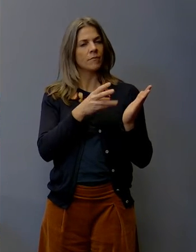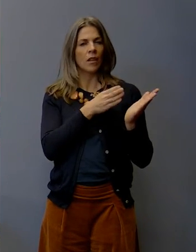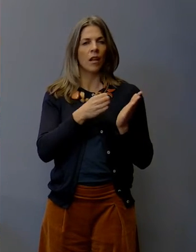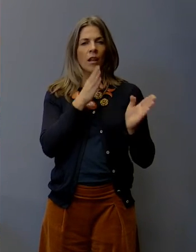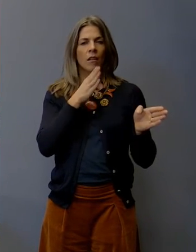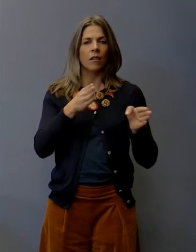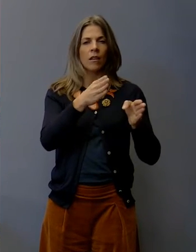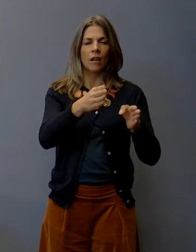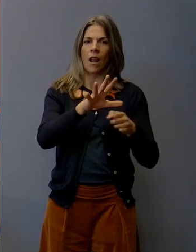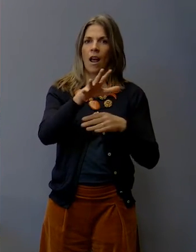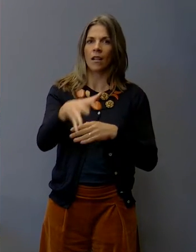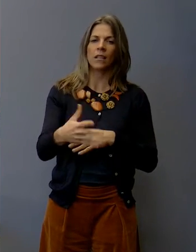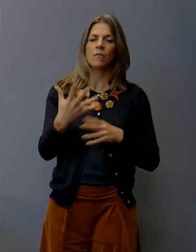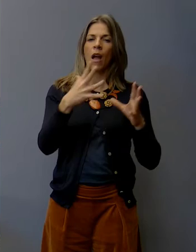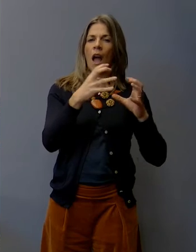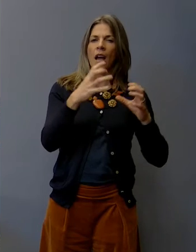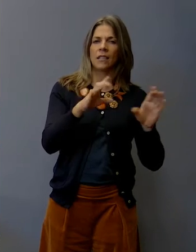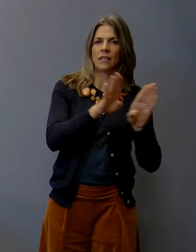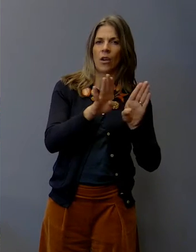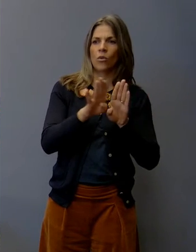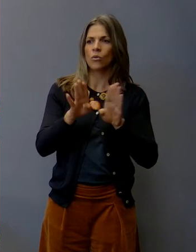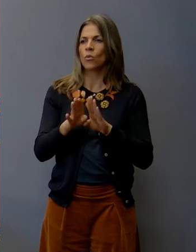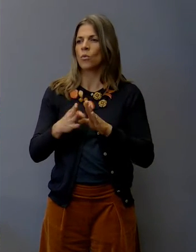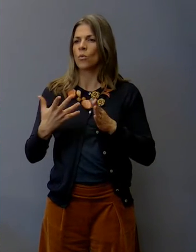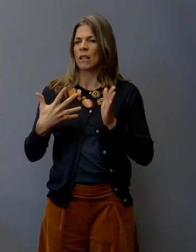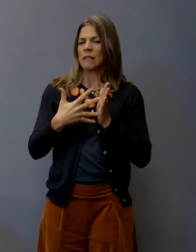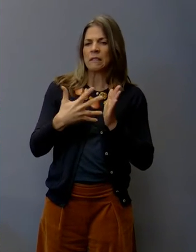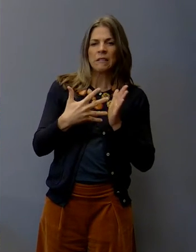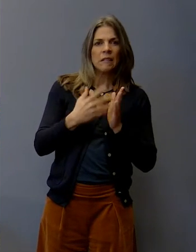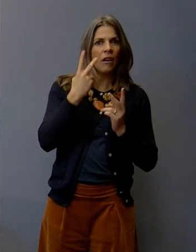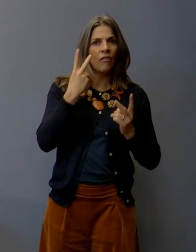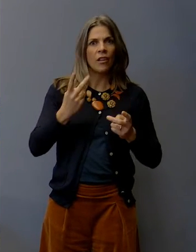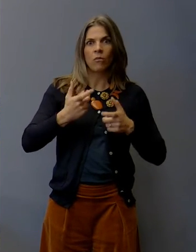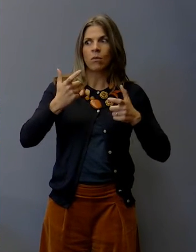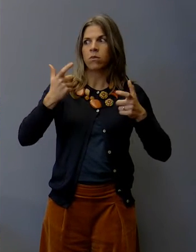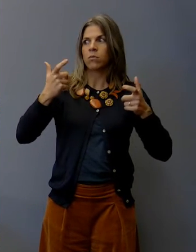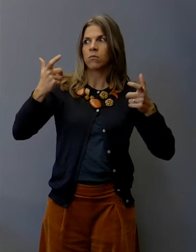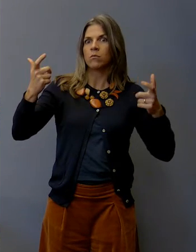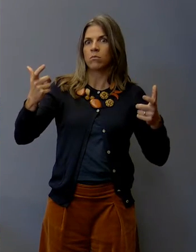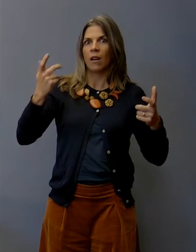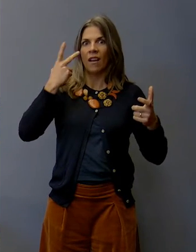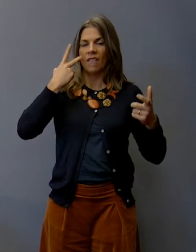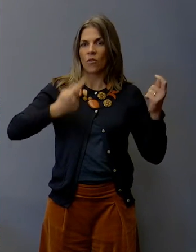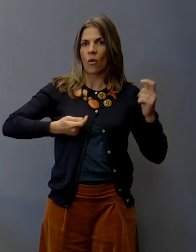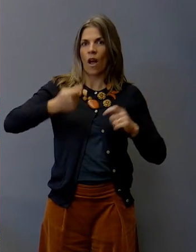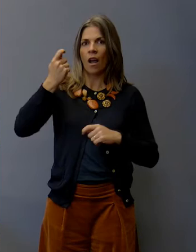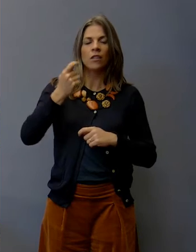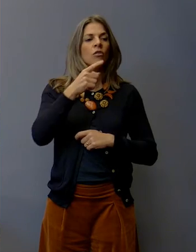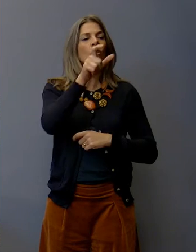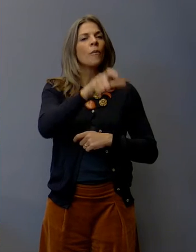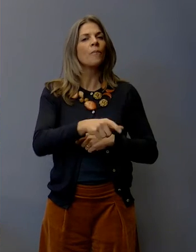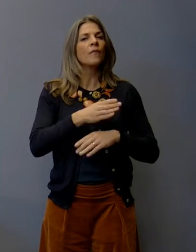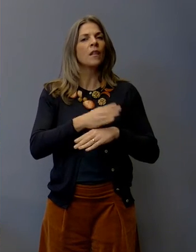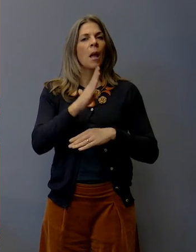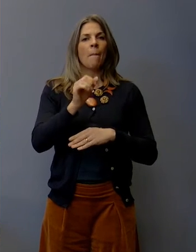delle aziende dalla crescita del disagio e molto altro in questa città maroni dice che non è così noi abbiamo come dire